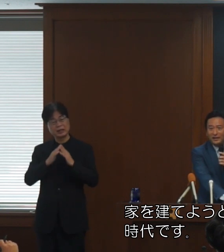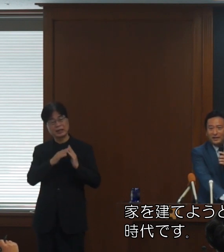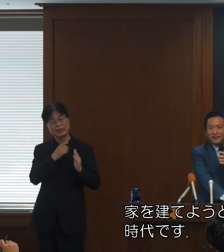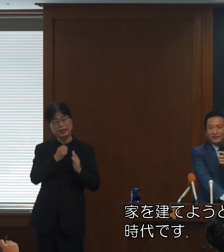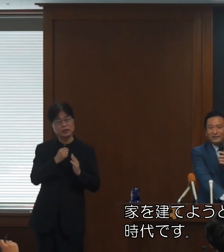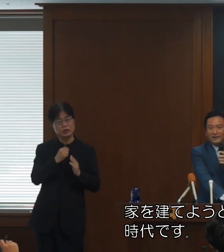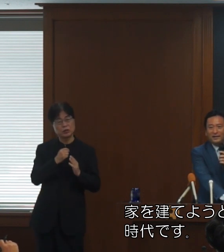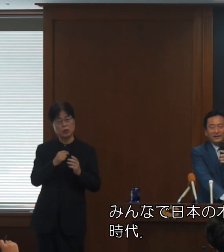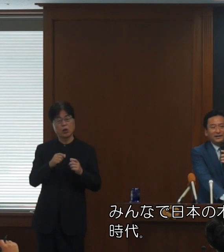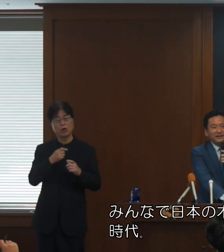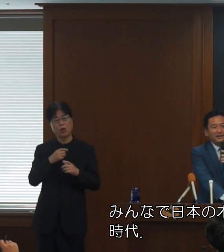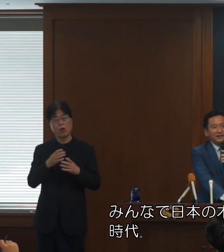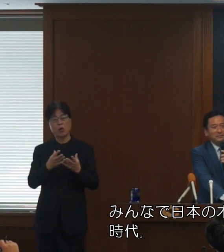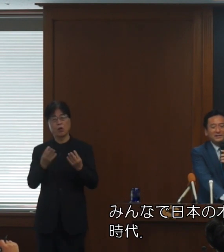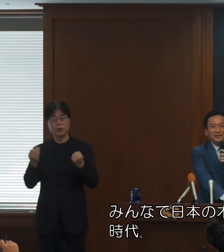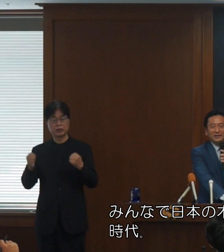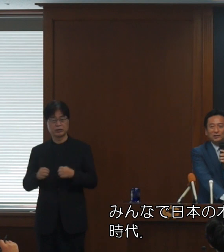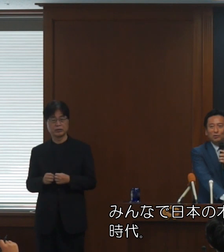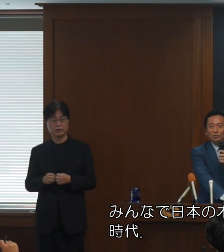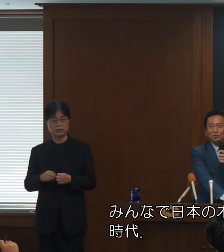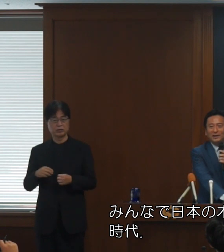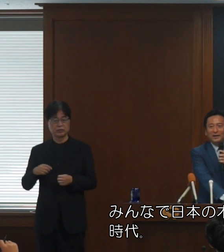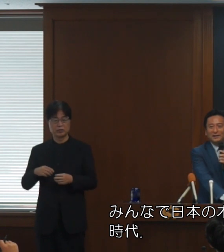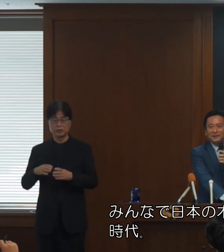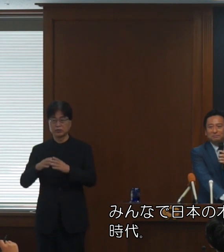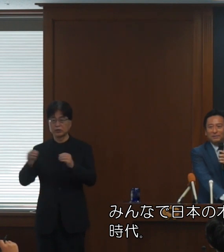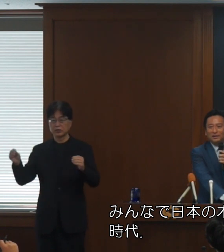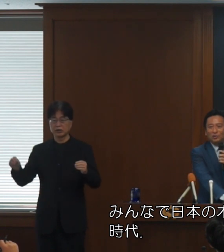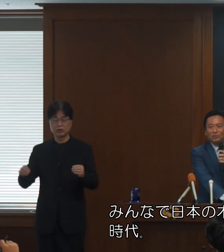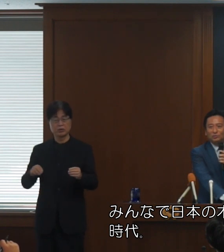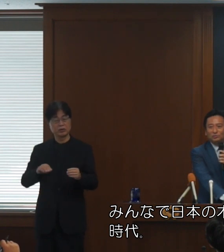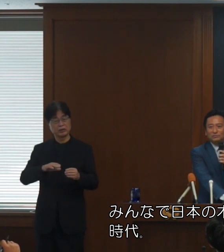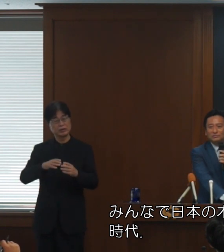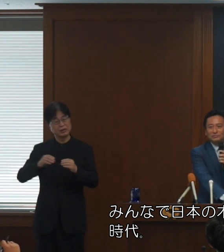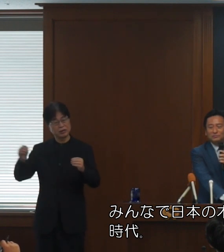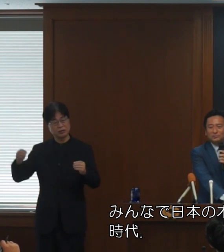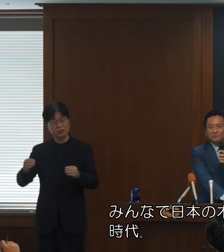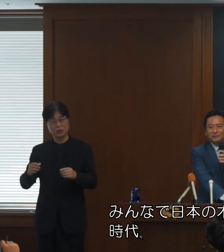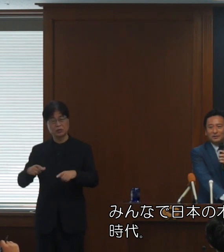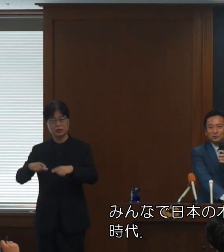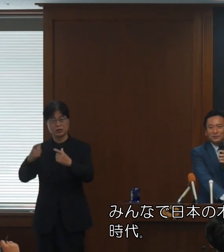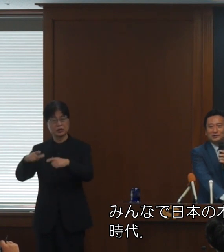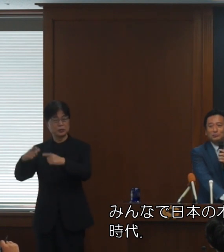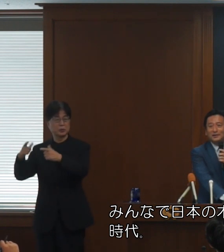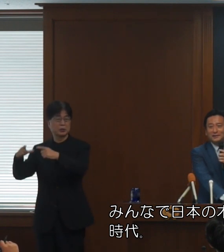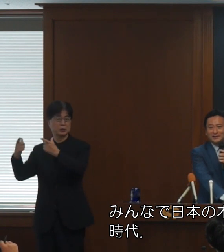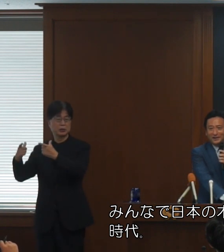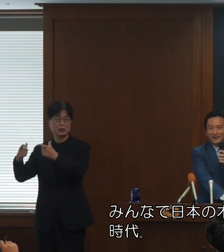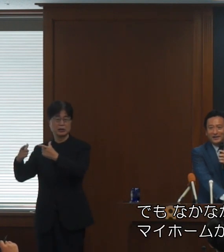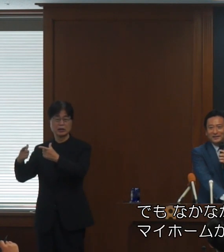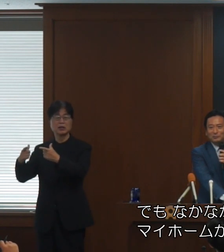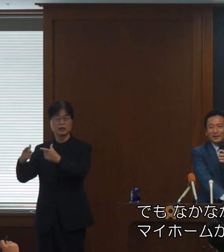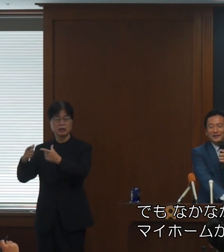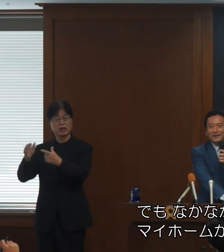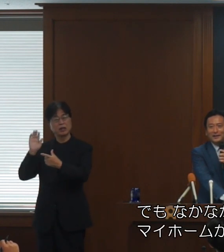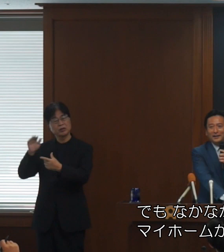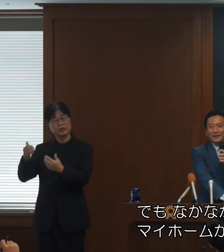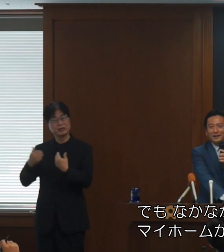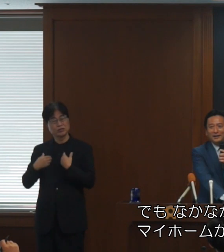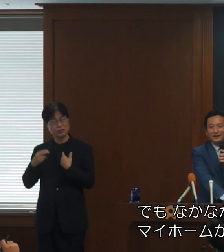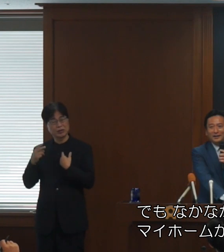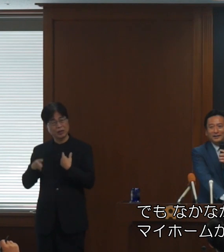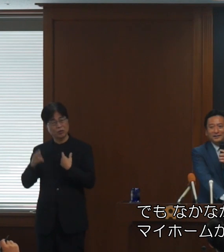自治体ですねでみんなで日本の企業がいっぱいこうなんでしょう必要になった時代でも